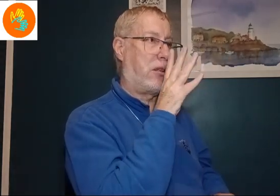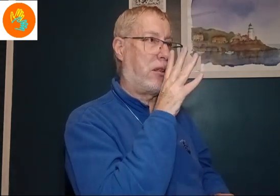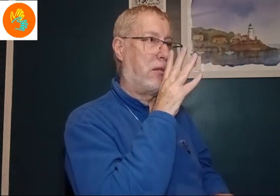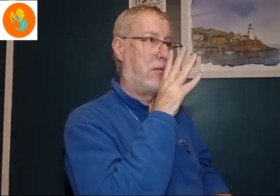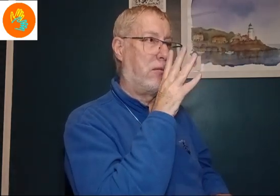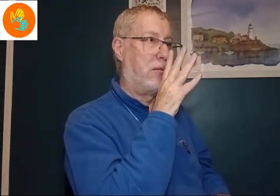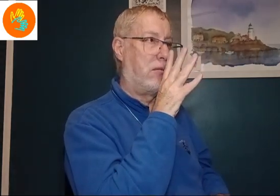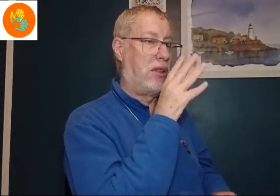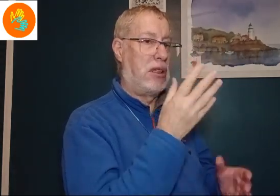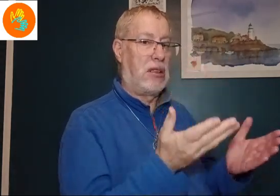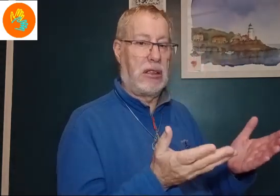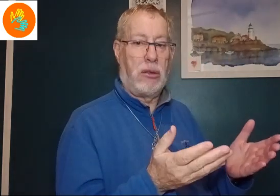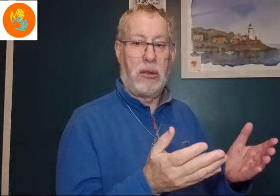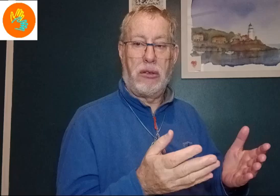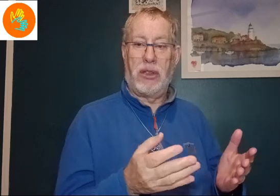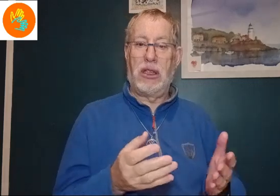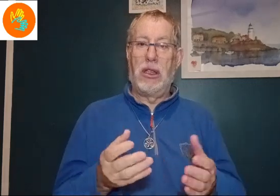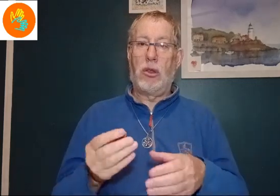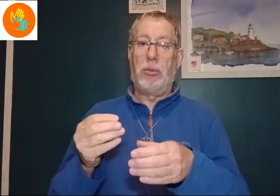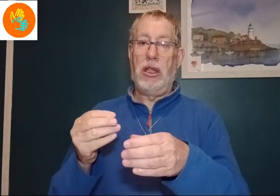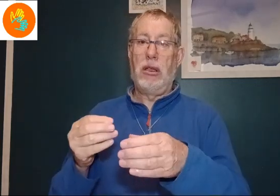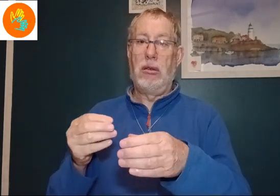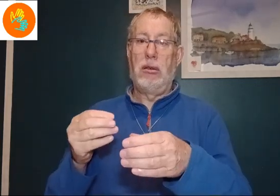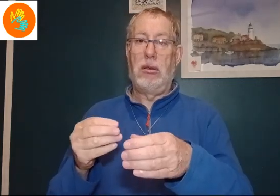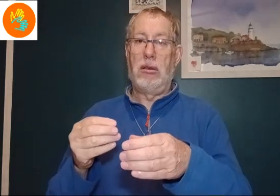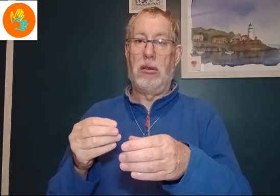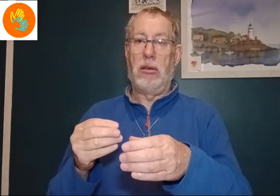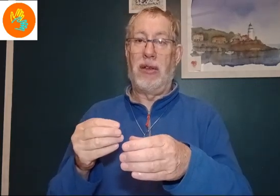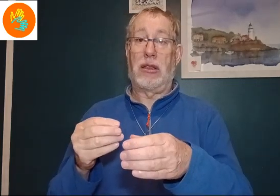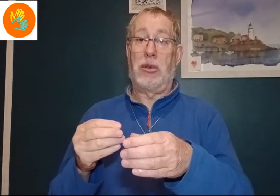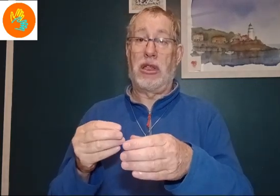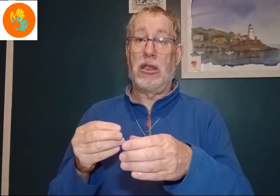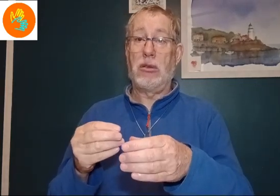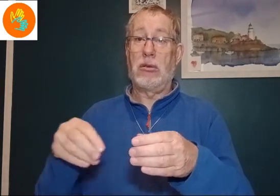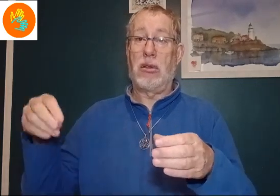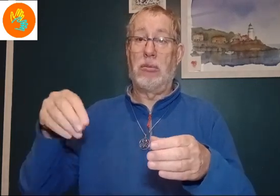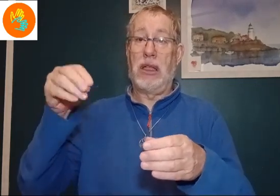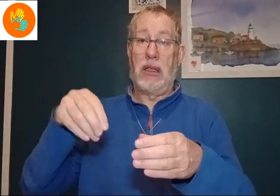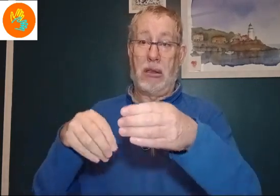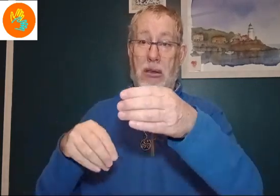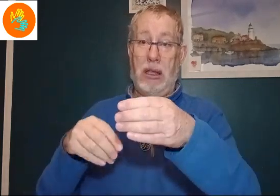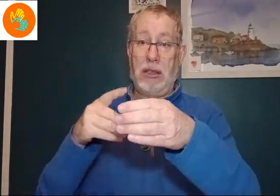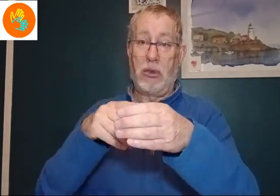heures. Ça, c'est fait. Tremper, on va le tremper dans quelque chose, on ne le trempe pas. Alors là, j'ai mon